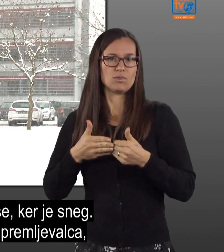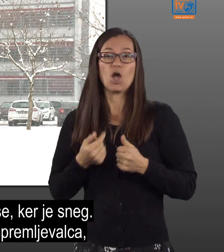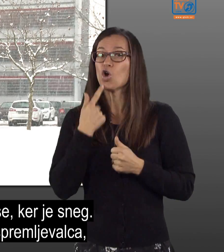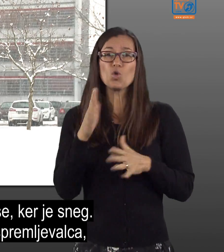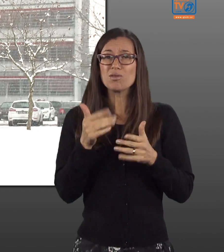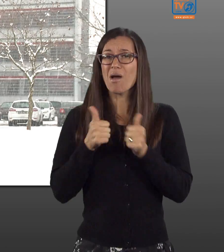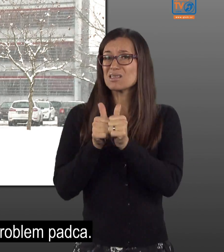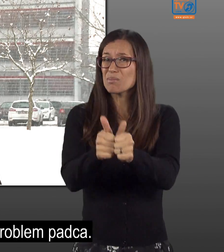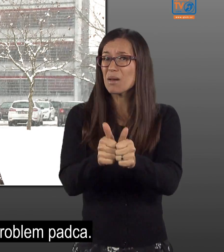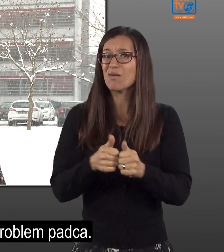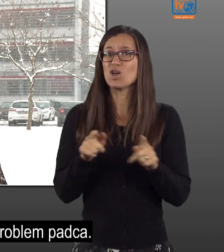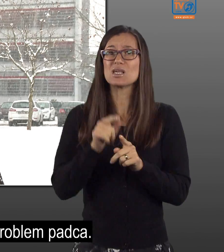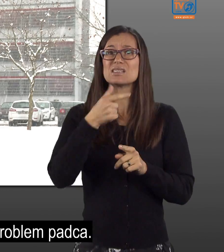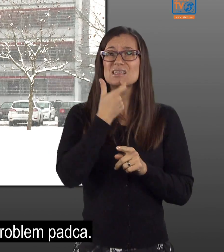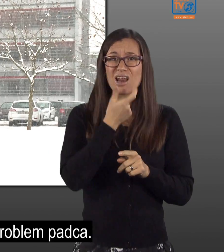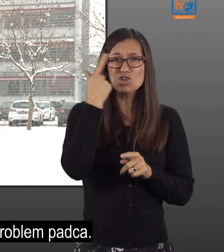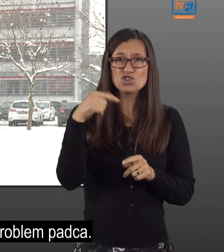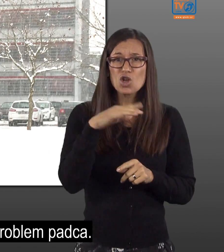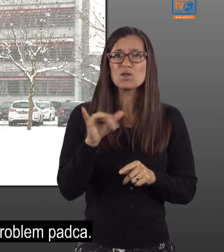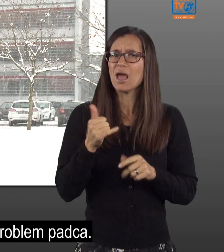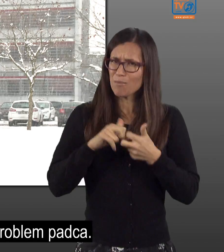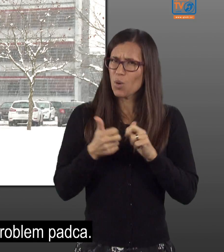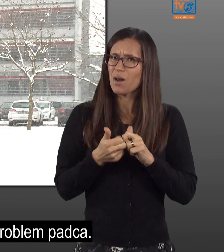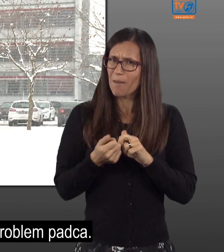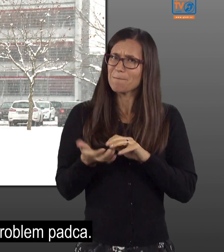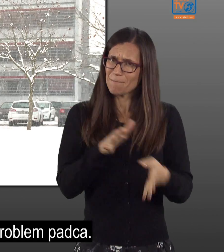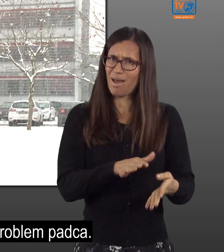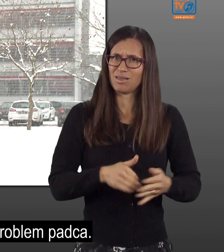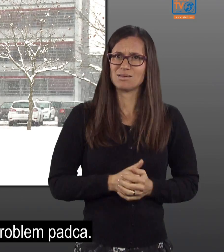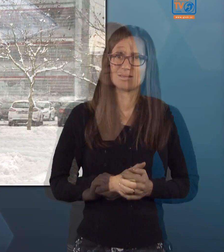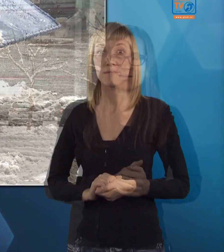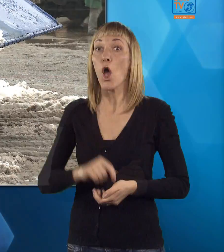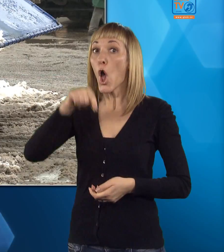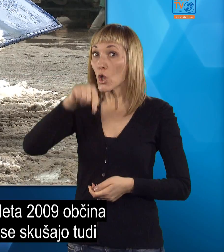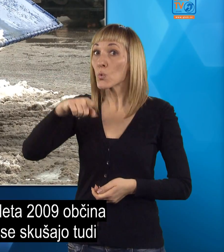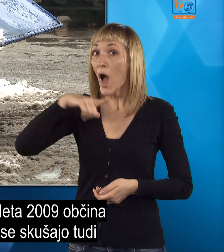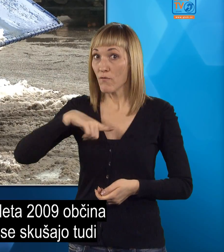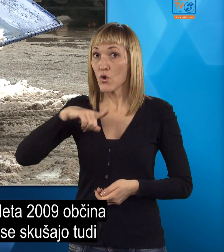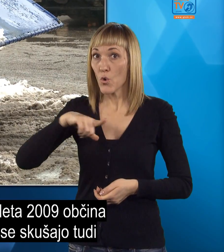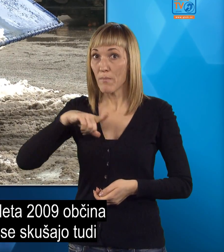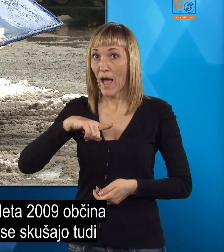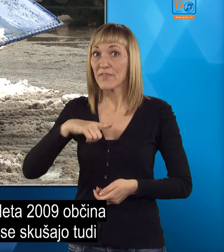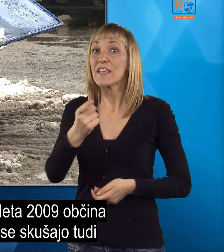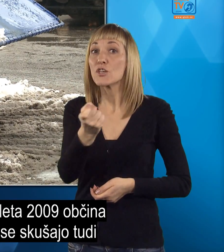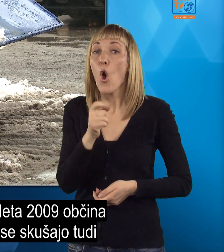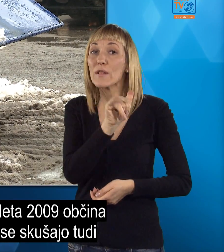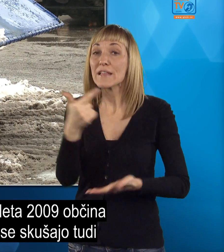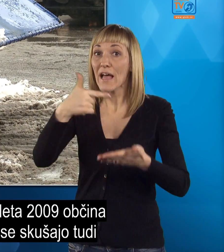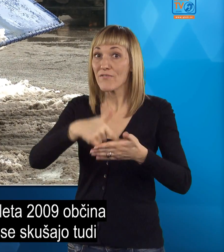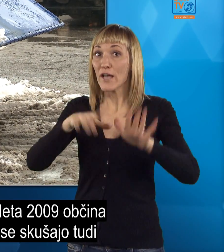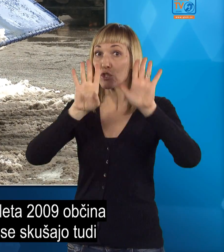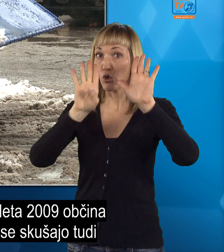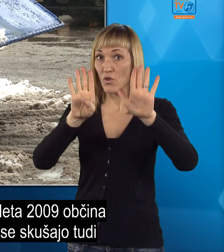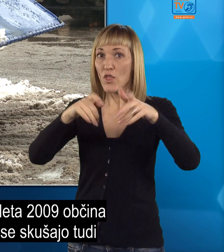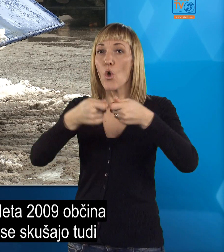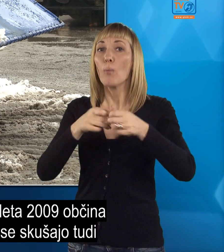nima spremljevalca, pa tudi starejši, in to je problem, je padec. V Ljubljani, ki je od leta